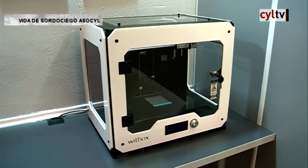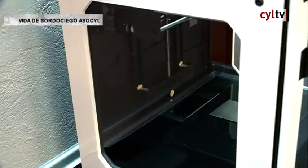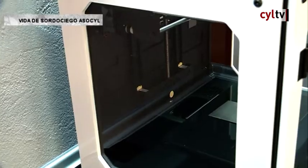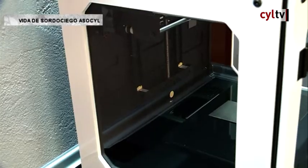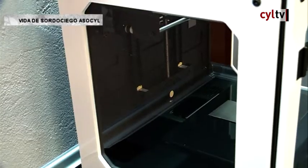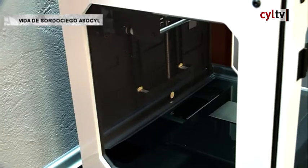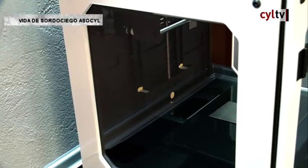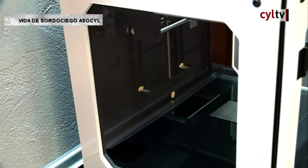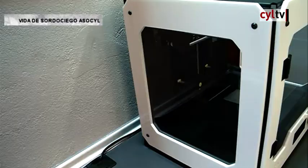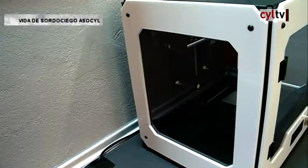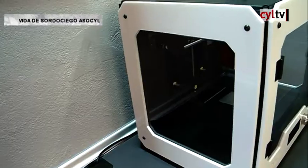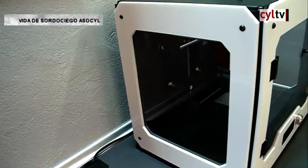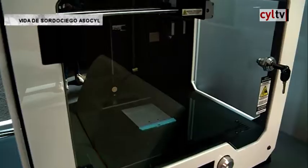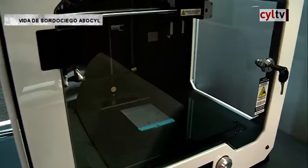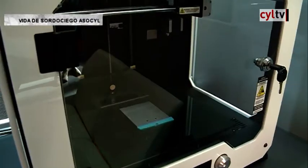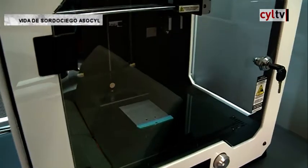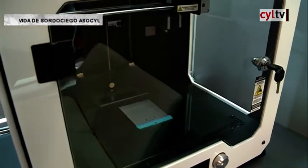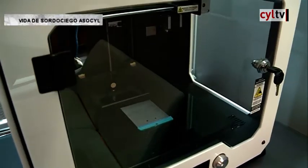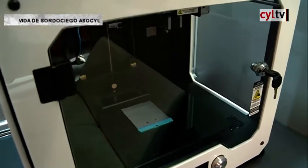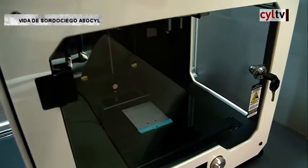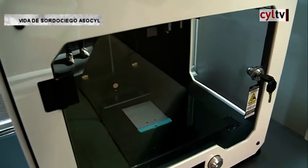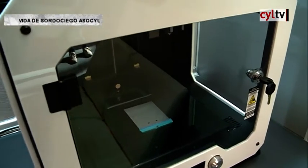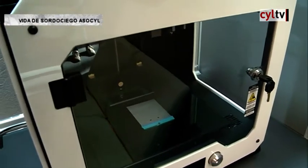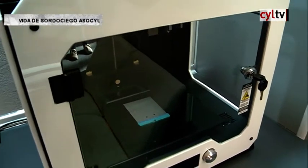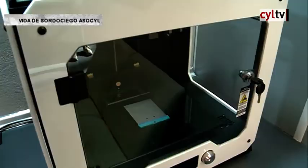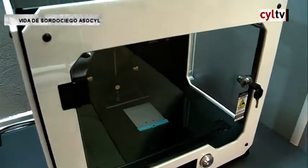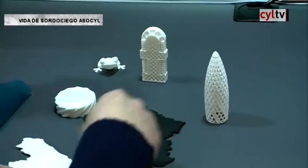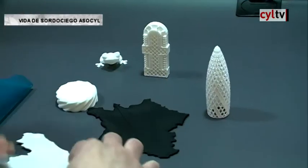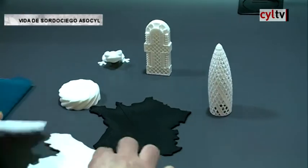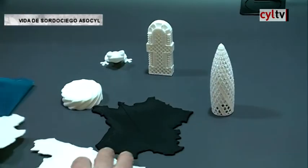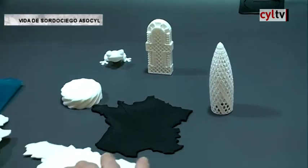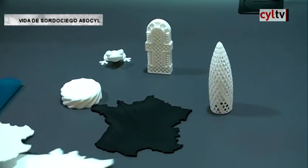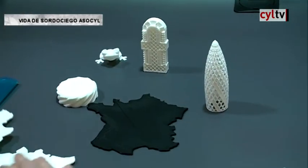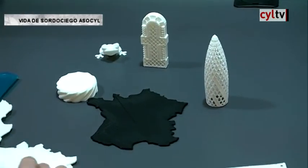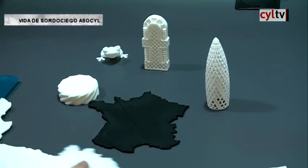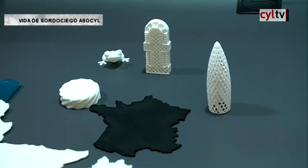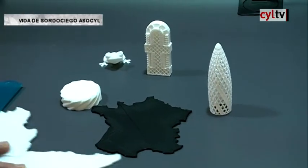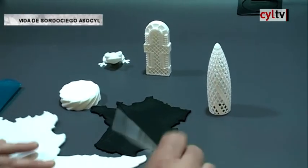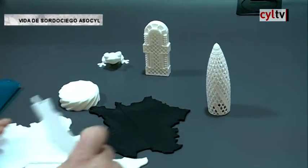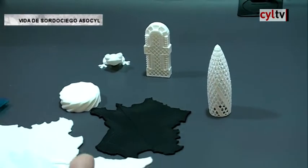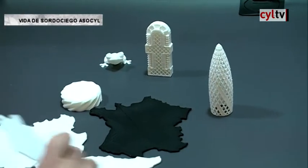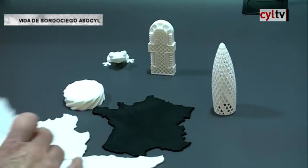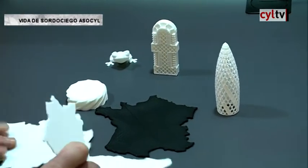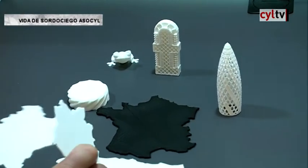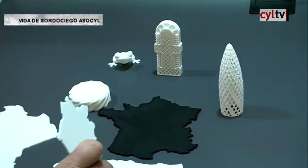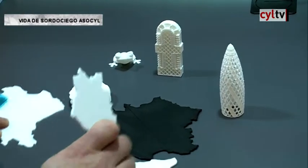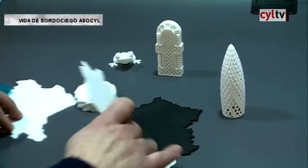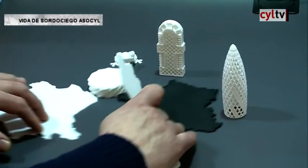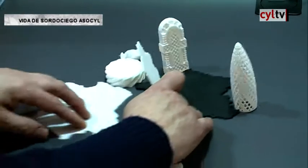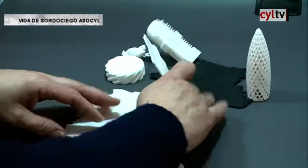3D. Con esa impresora hemos impreso algunos utensilios que ellos utilizan, por ejemplo, la Torre